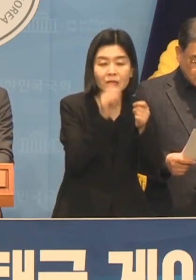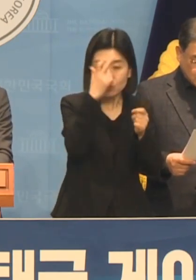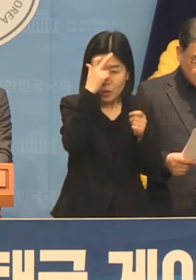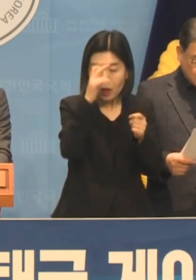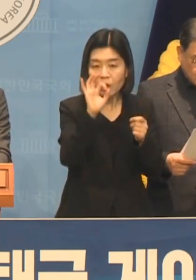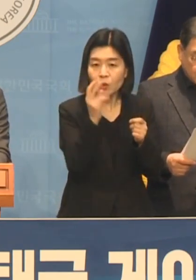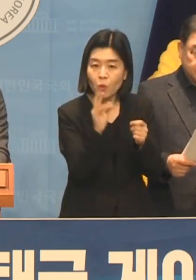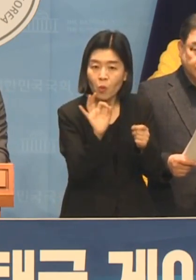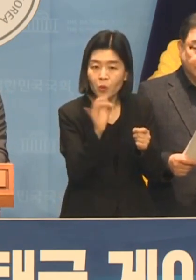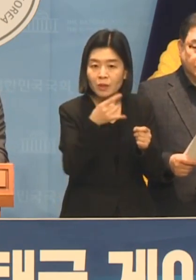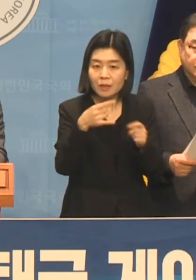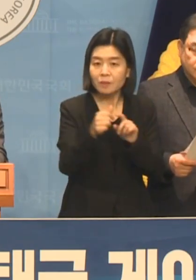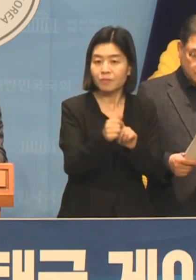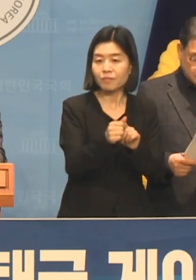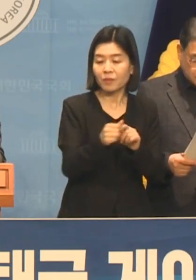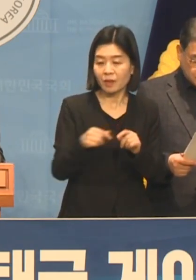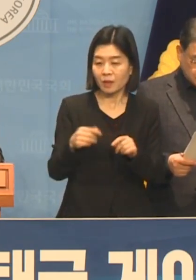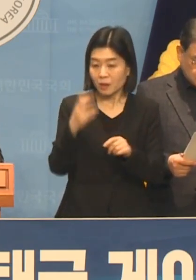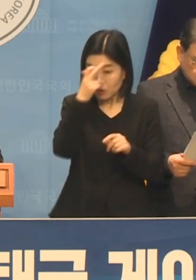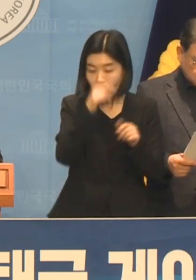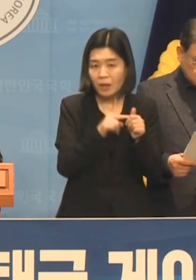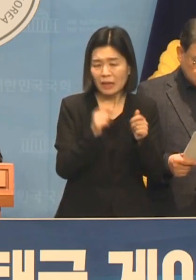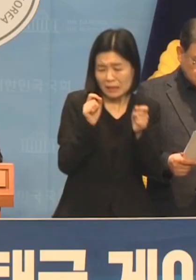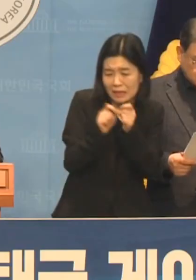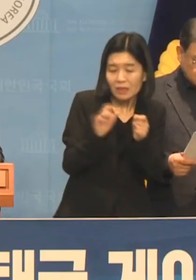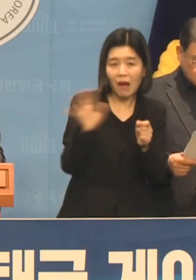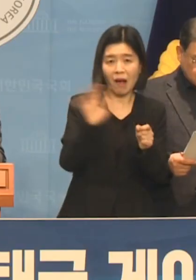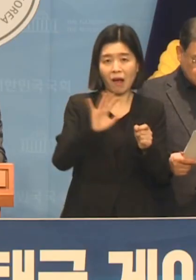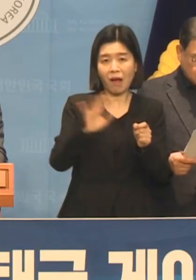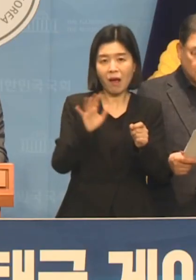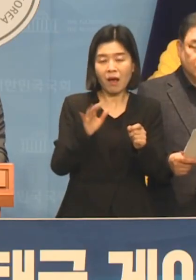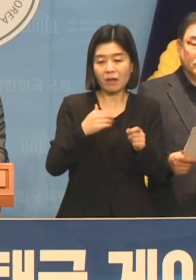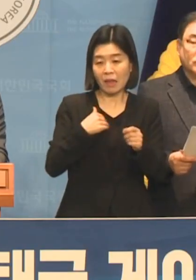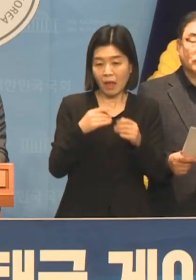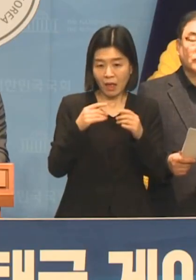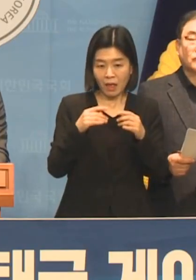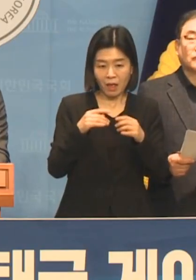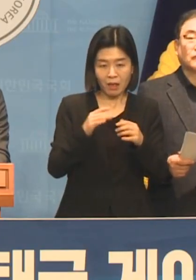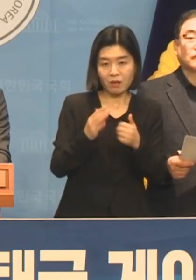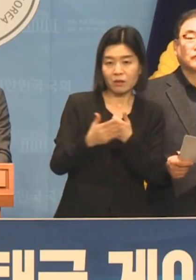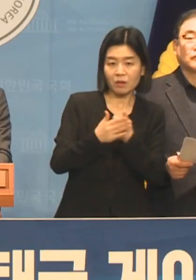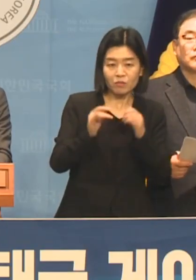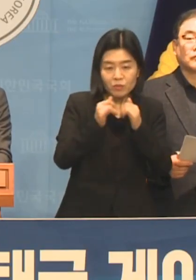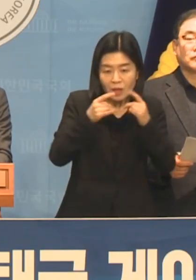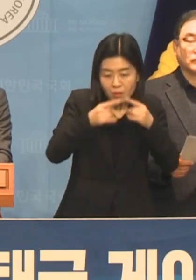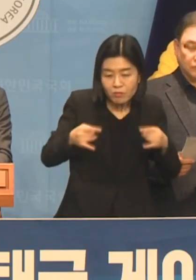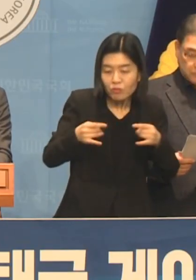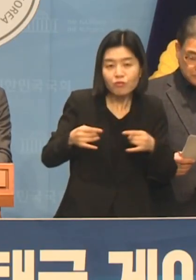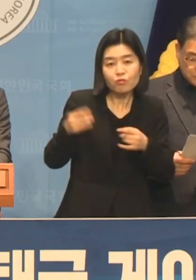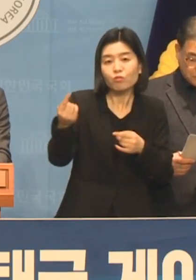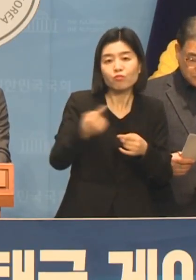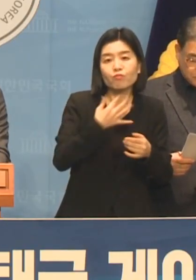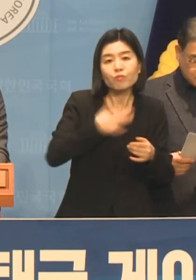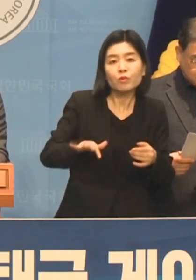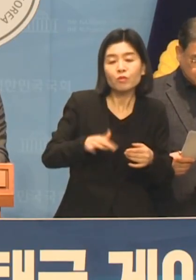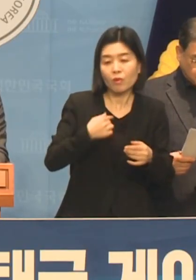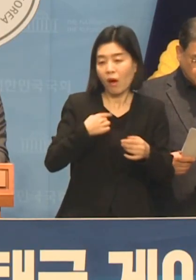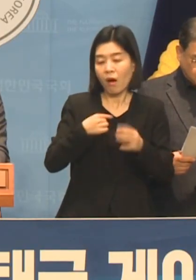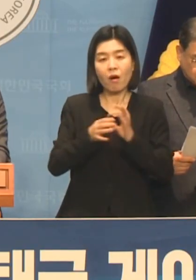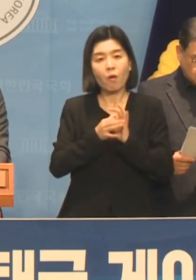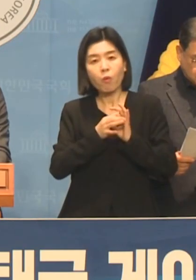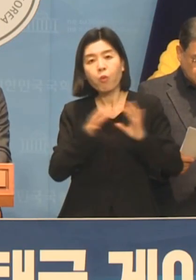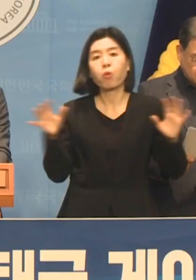최용희에 대해서는 최 씨는 내 측근도 아니고 우리 캠프 근처에도 온 일이 없으며 우리하고는